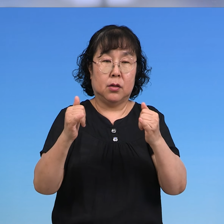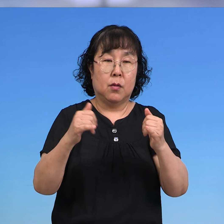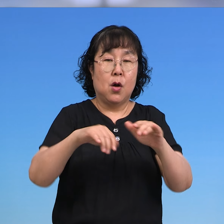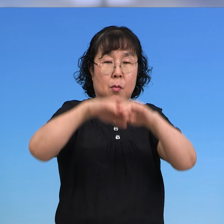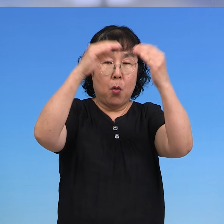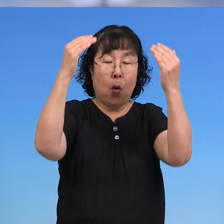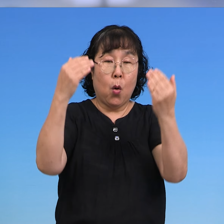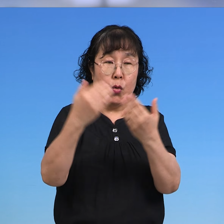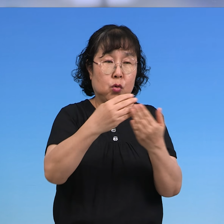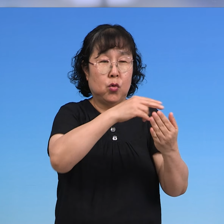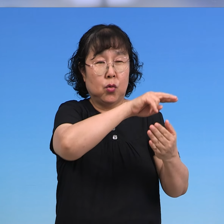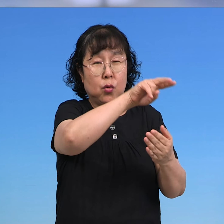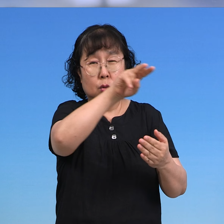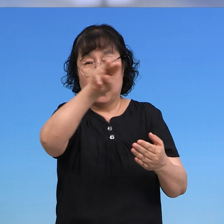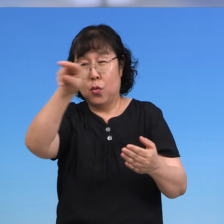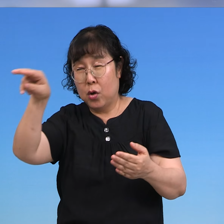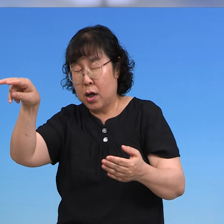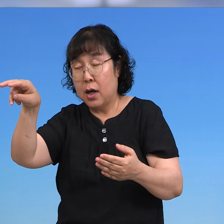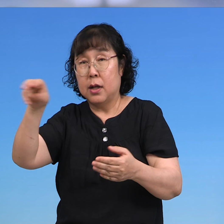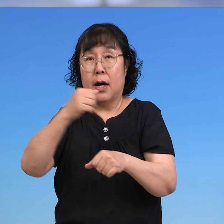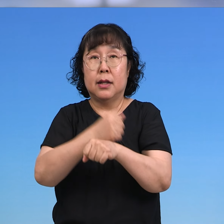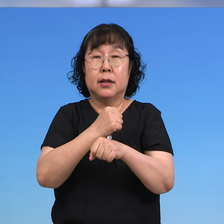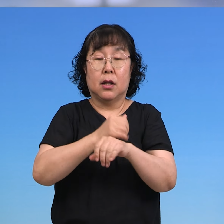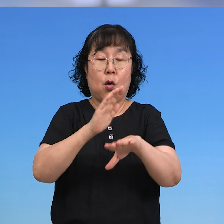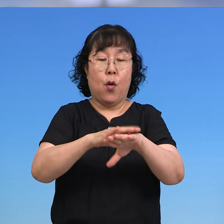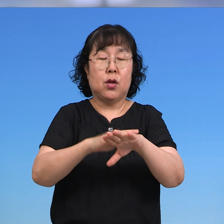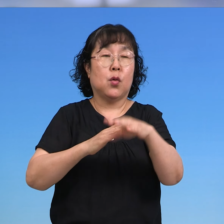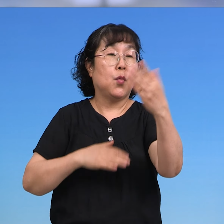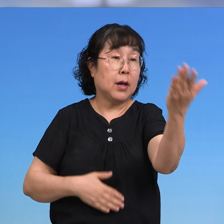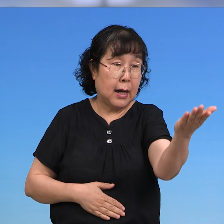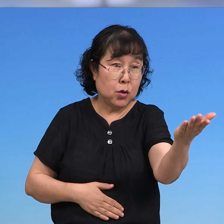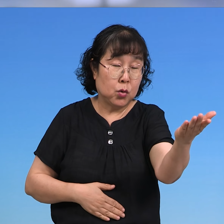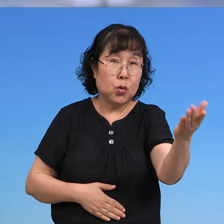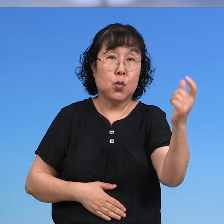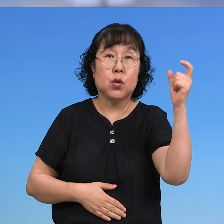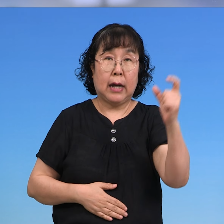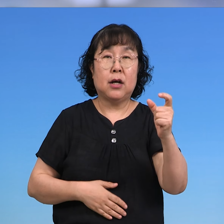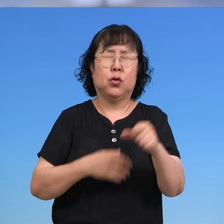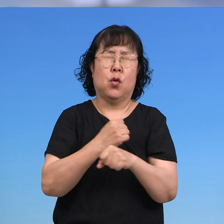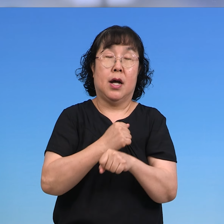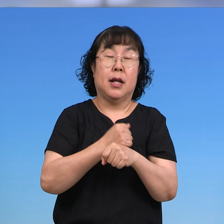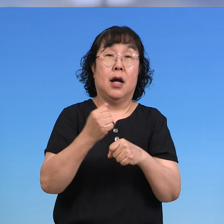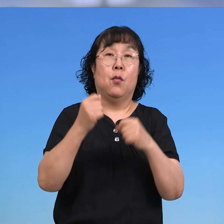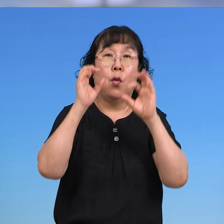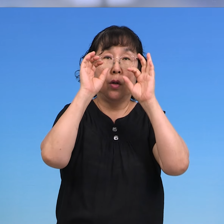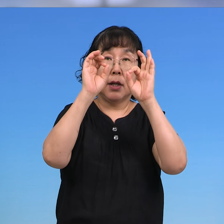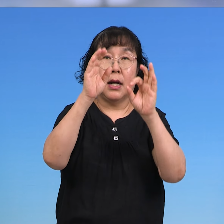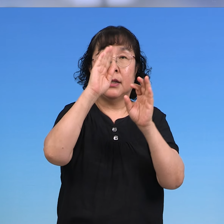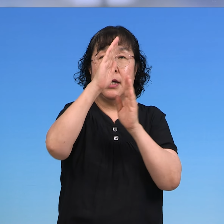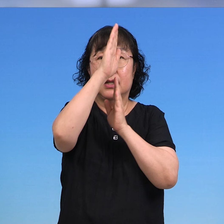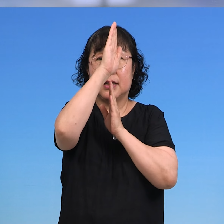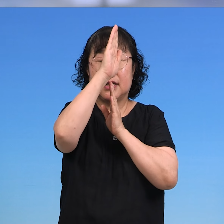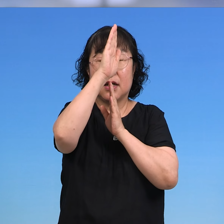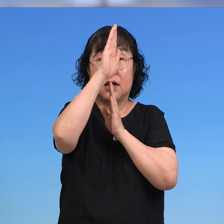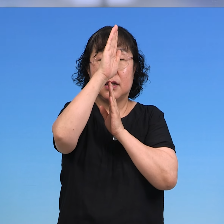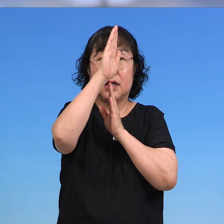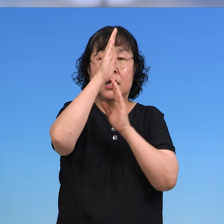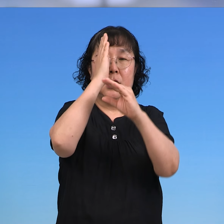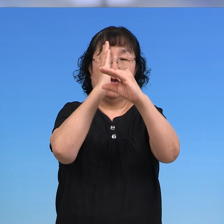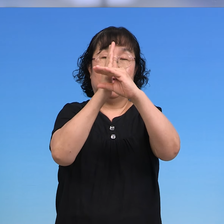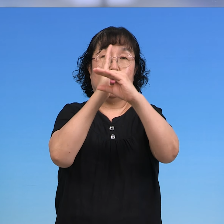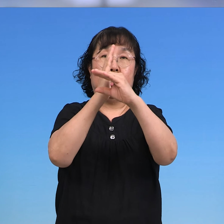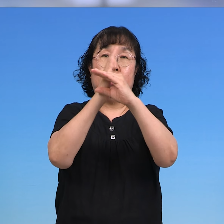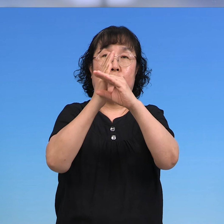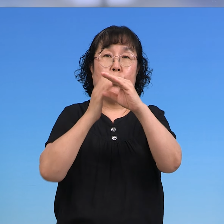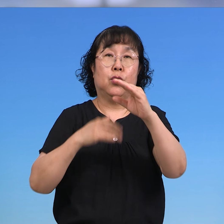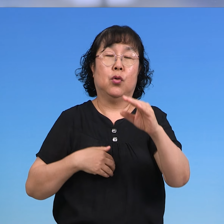되는데요. 또 이제 강조하면 이제 왼손을 제가 강조하다 보니까 거의 제 시선은 이 기준으로 이쪽 편에 오른편에